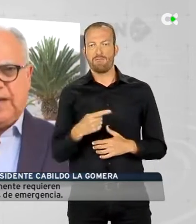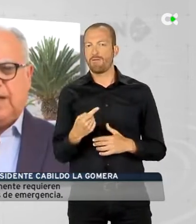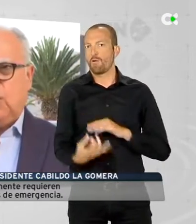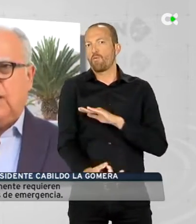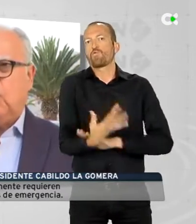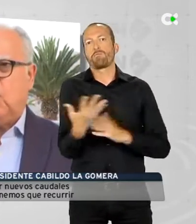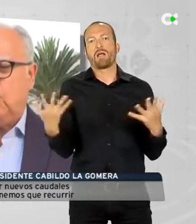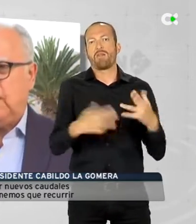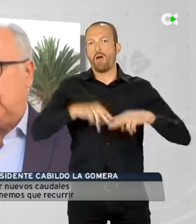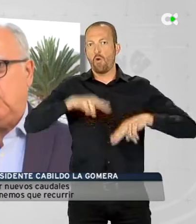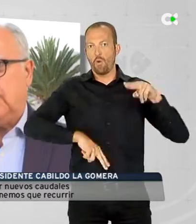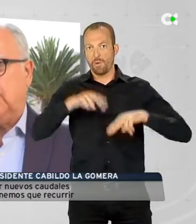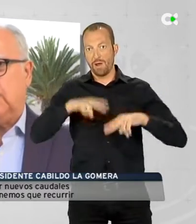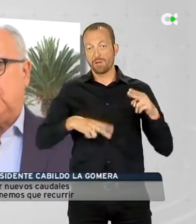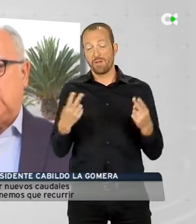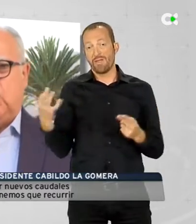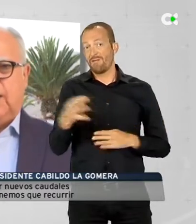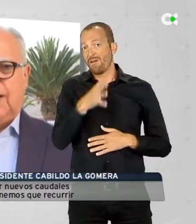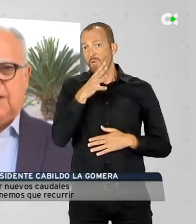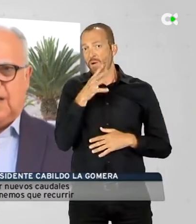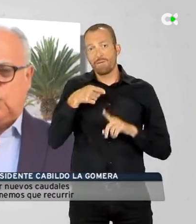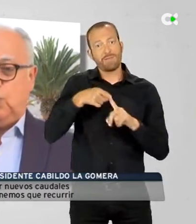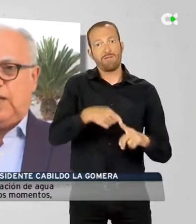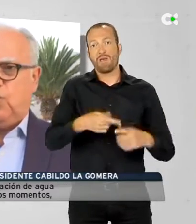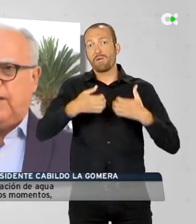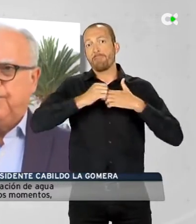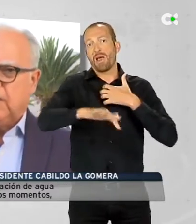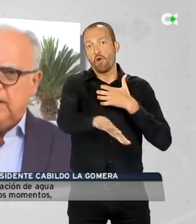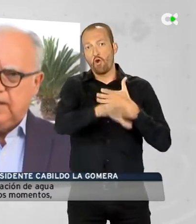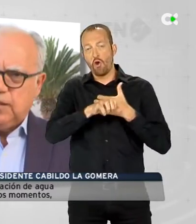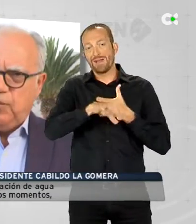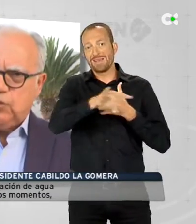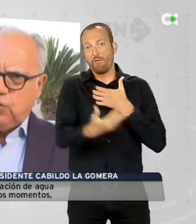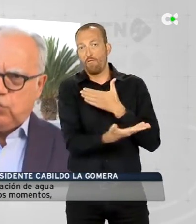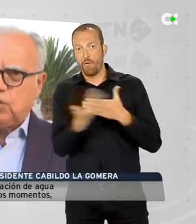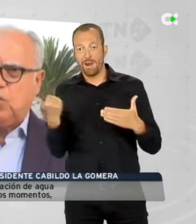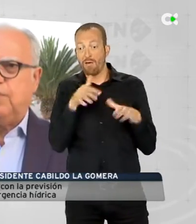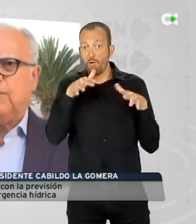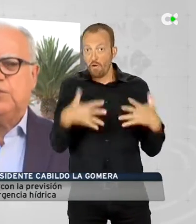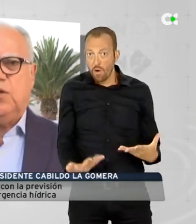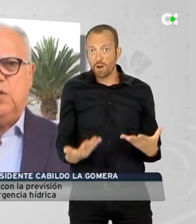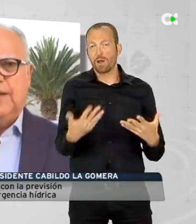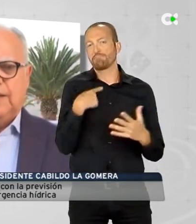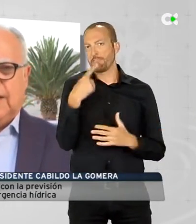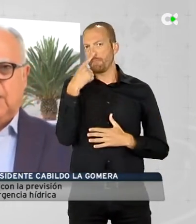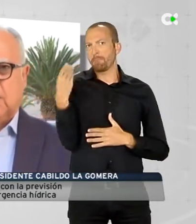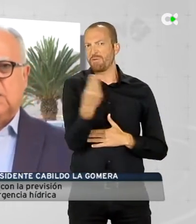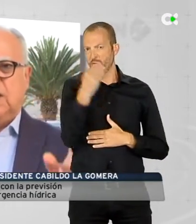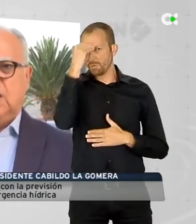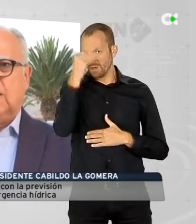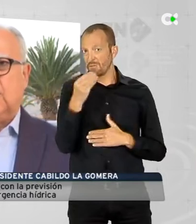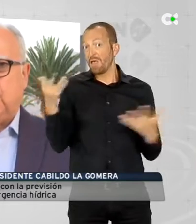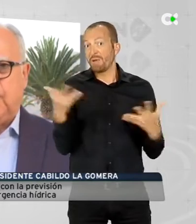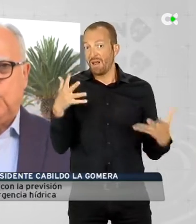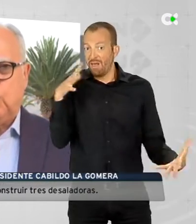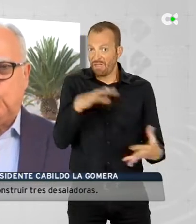emergencia. Para recaudar nuevos caudales lógicamente tenemos que acudir a la desalación de agua y en este momento, de acuerdo con la previsión de la emergencia